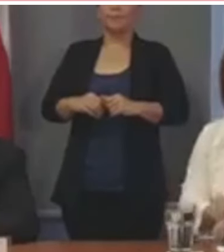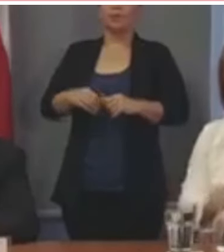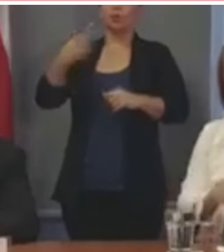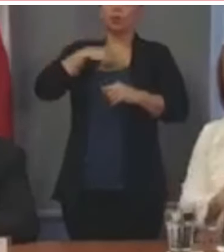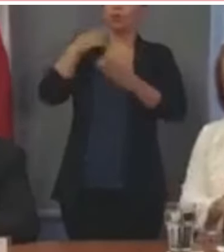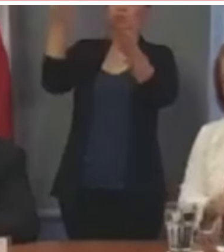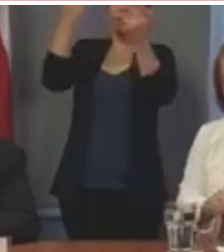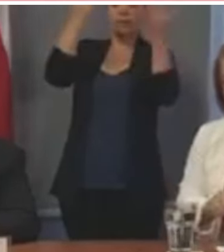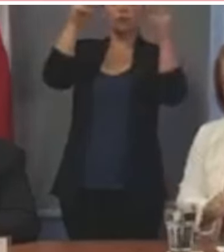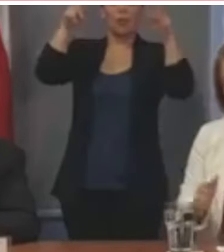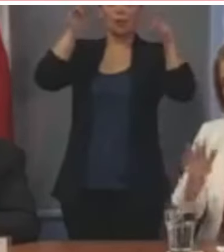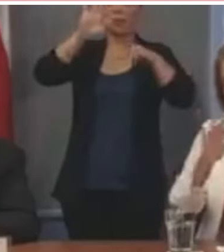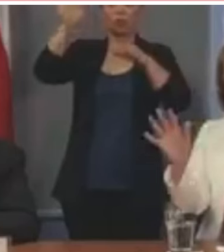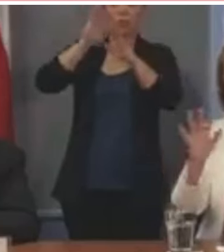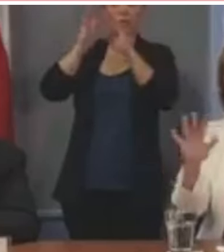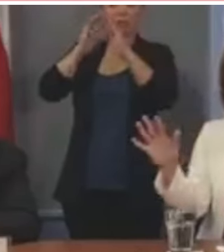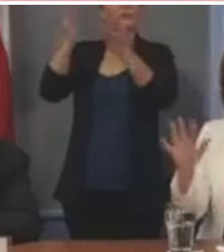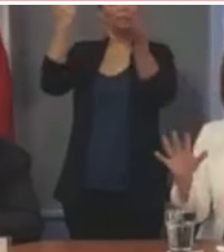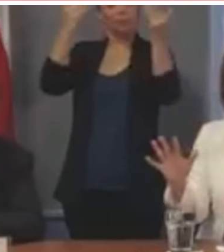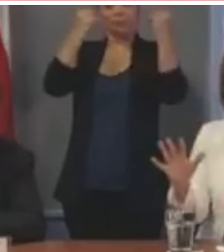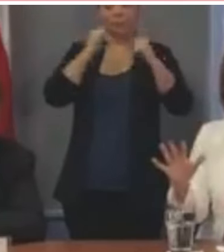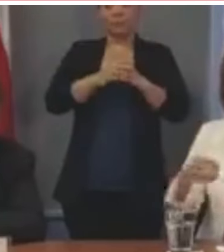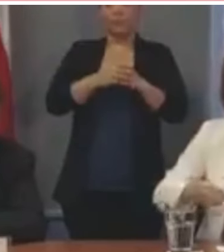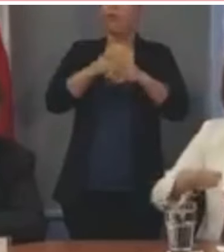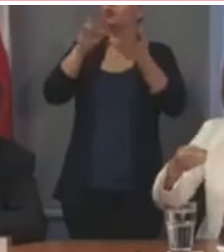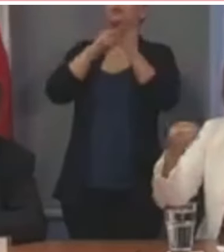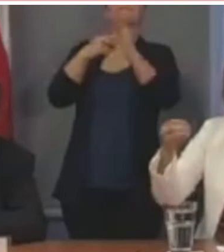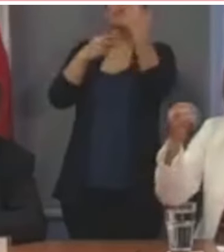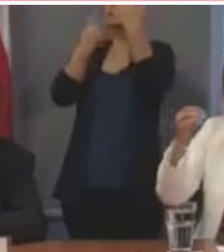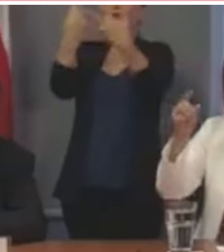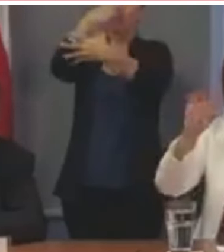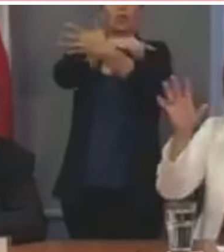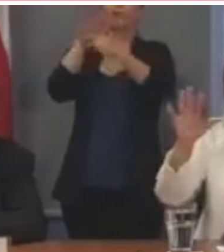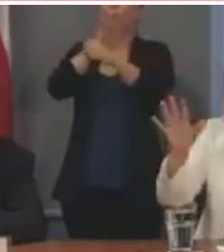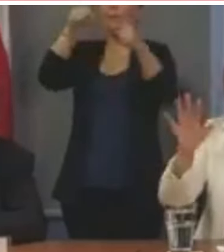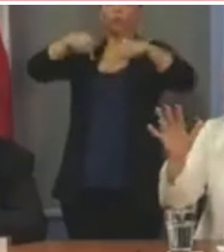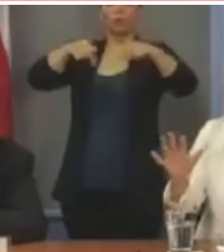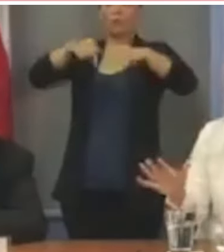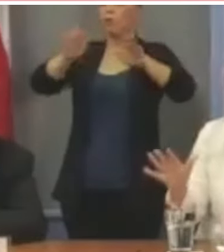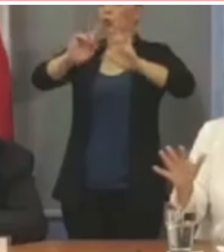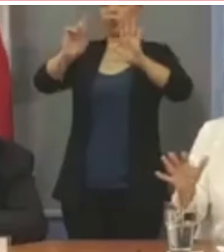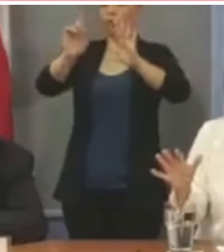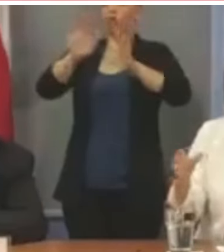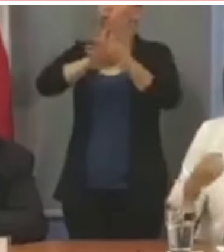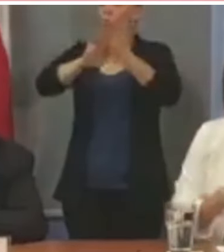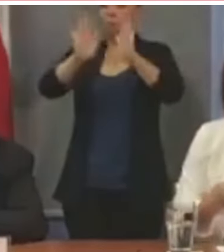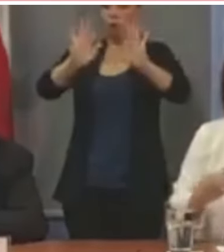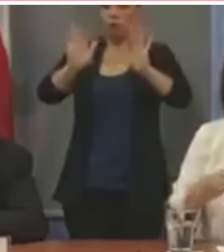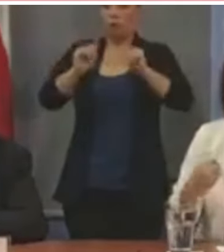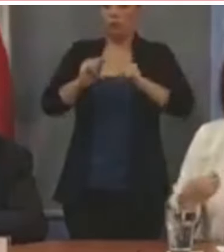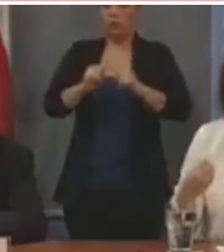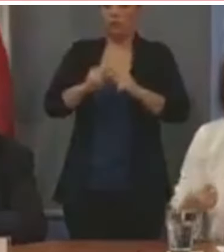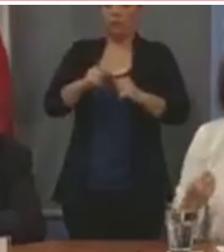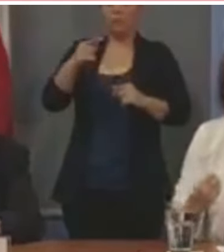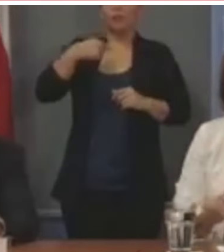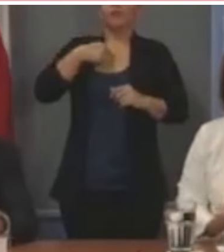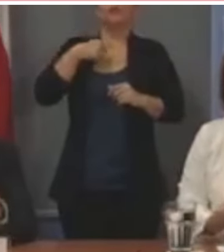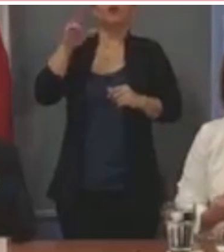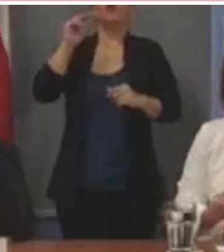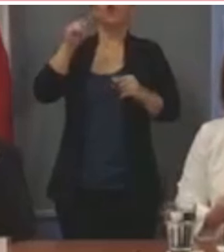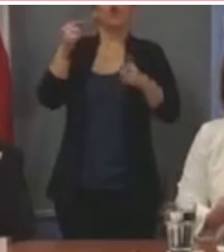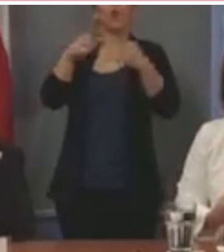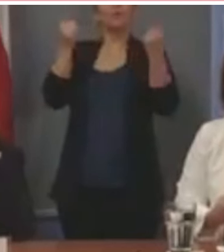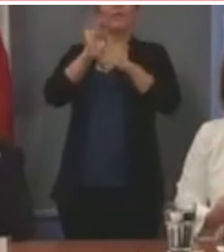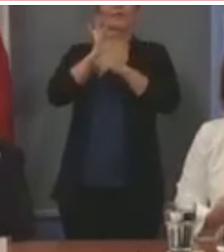no solo traer a la gente, porque no son los 5 días y yo, o sea, no se confundan. No crean que yo estoy en contra del